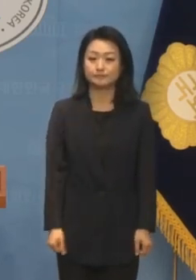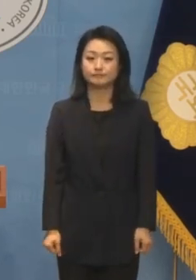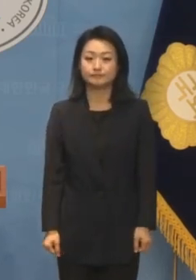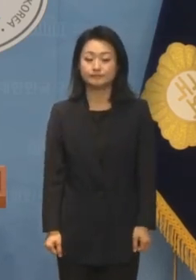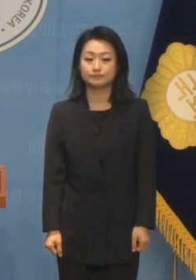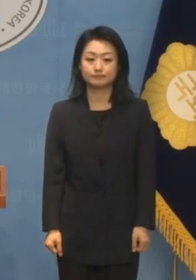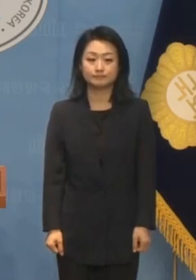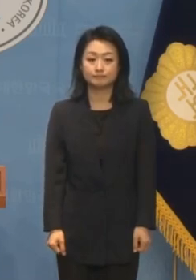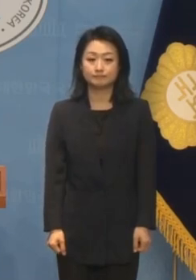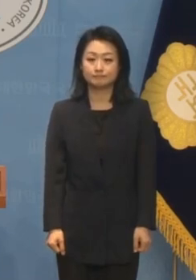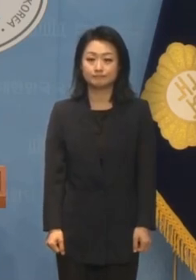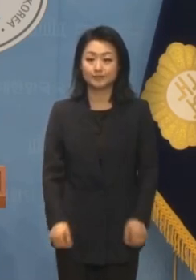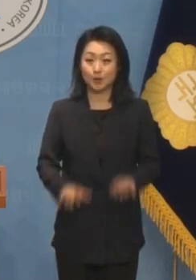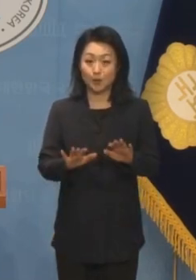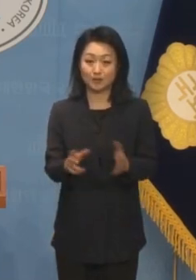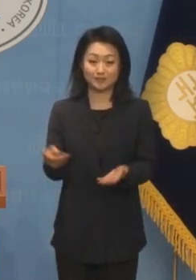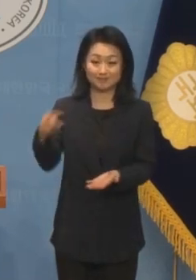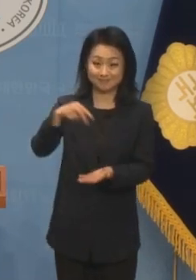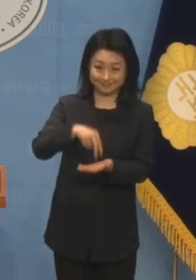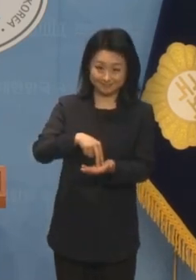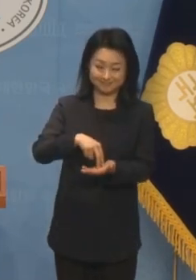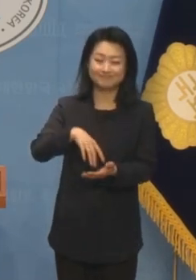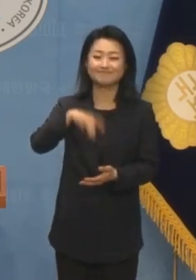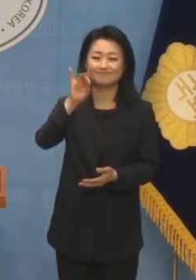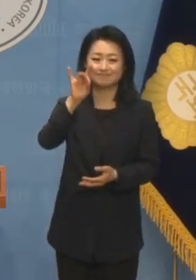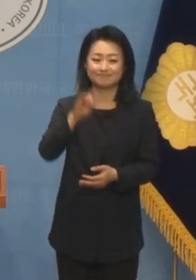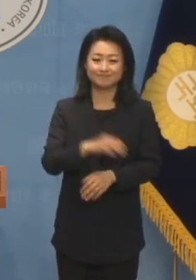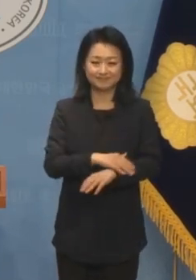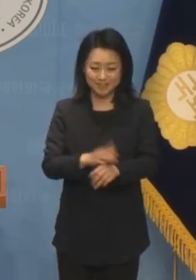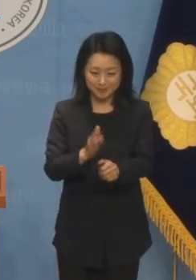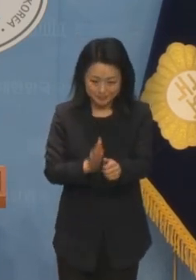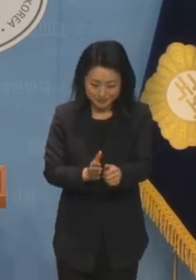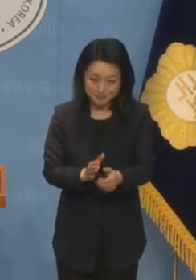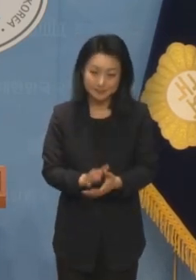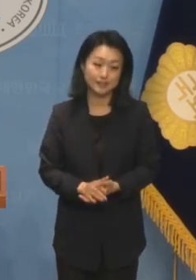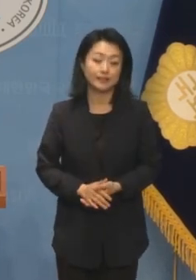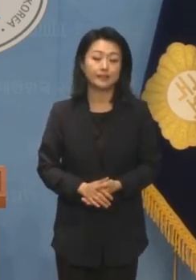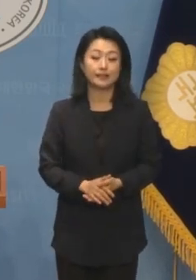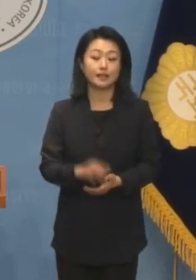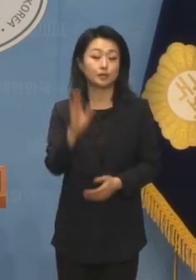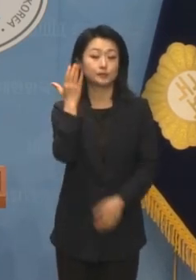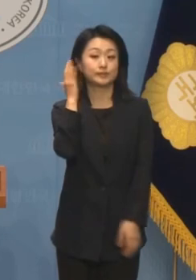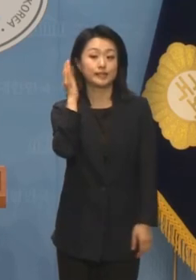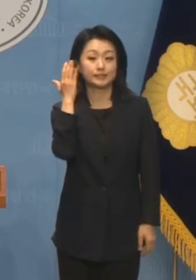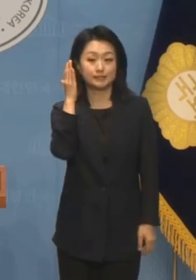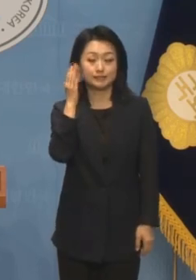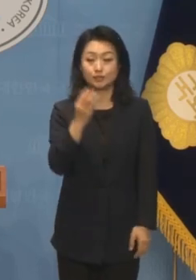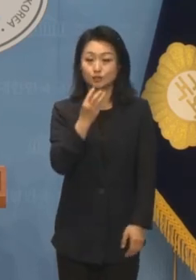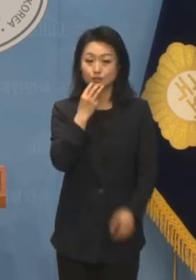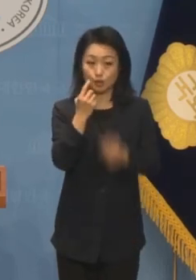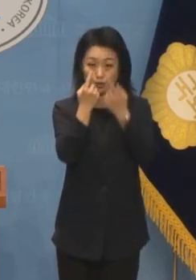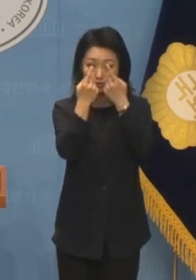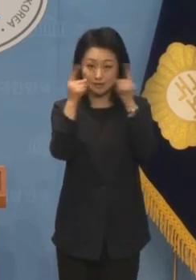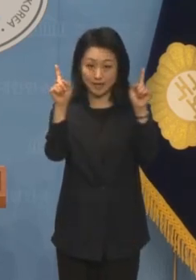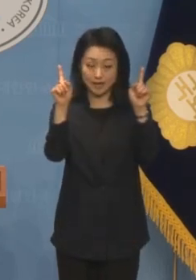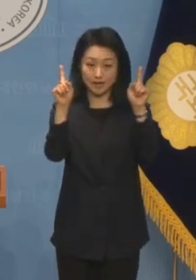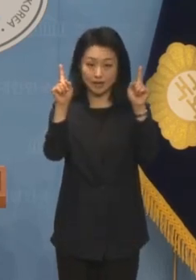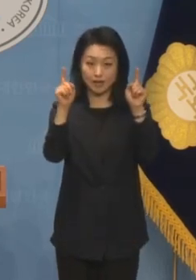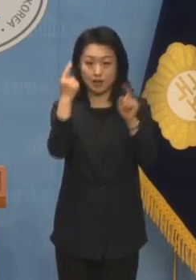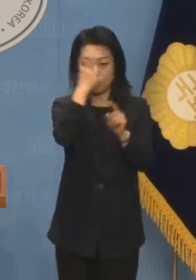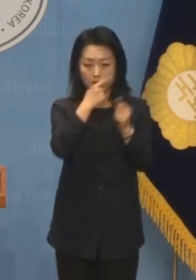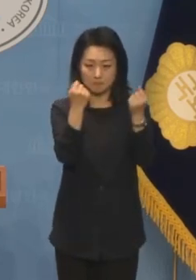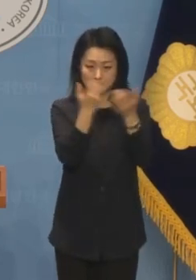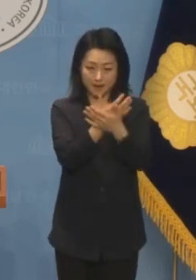네, 온 브리핑에 처음 서게 됐는데 잘 부탁드립니다. 오늘 저는 최근에 발생한 서울대 딥페이크 사건과